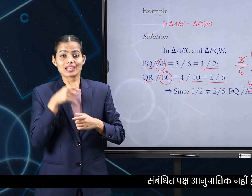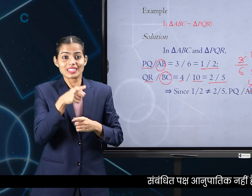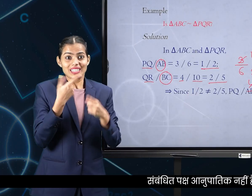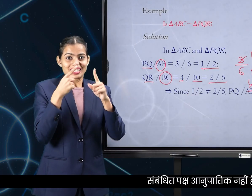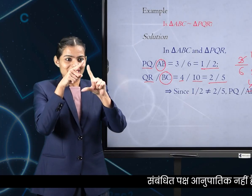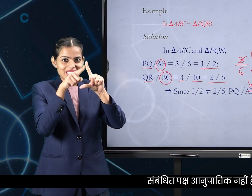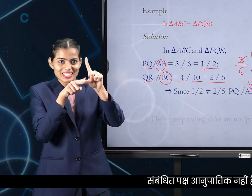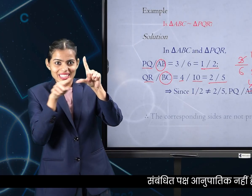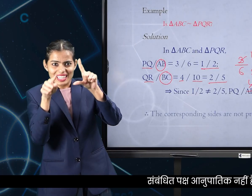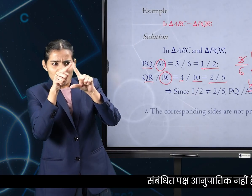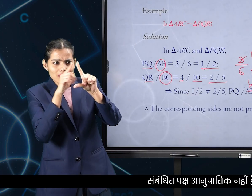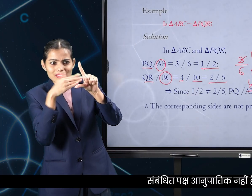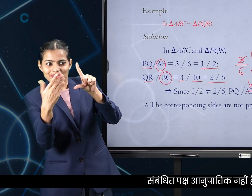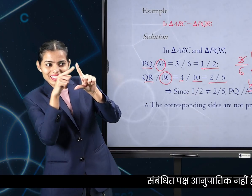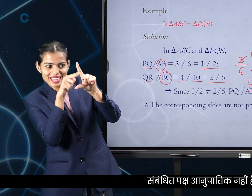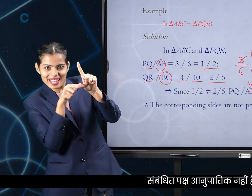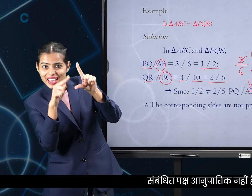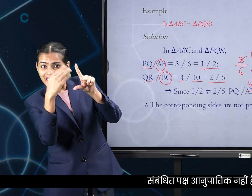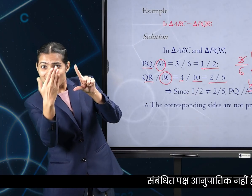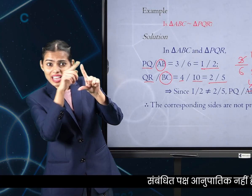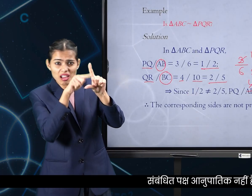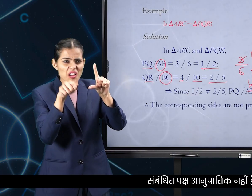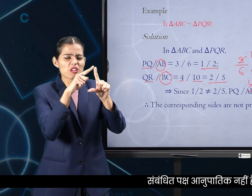संबंधित पक्ष अनुपातिक नहीं है,